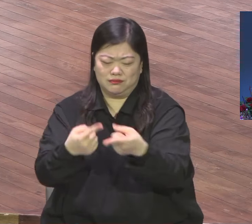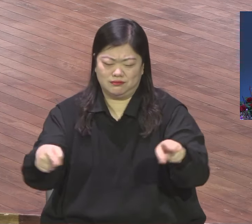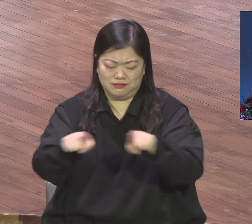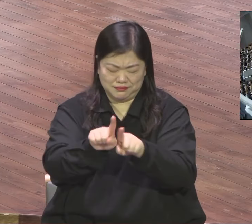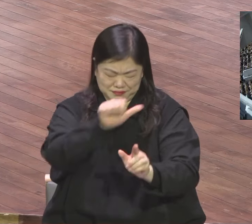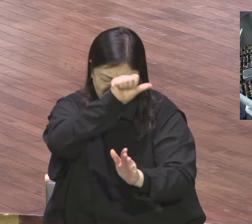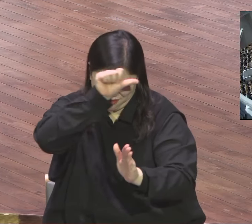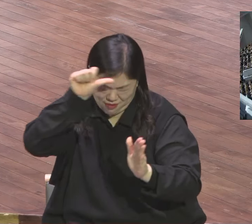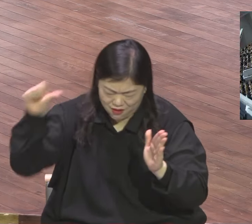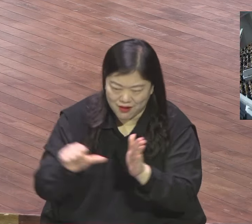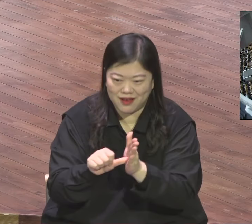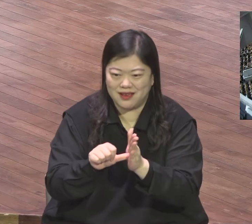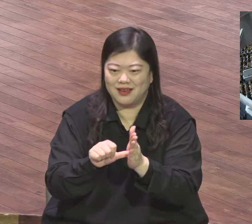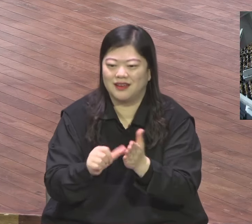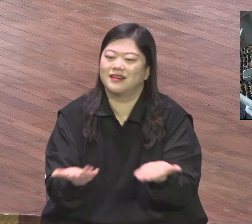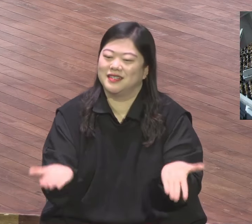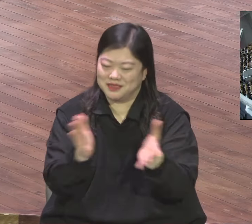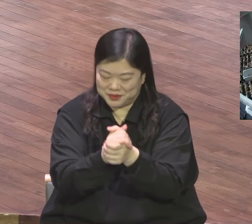계십니다.